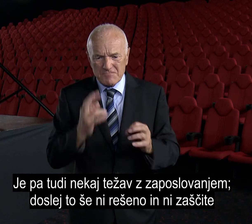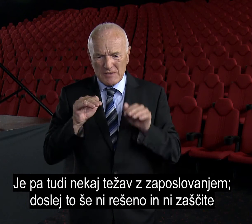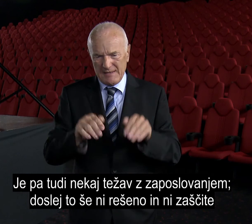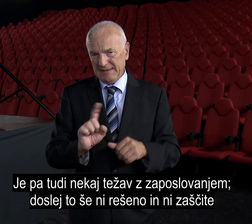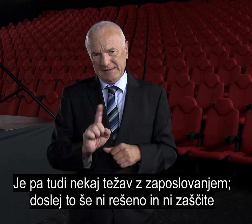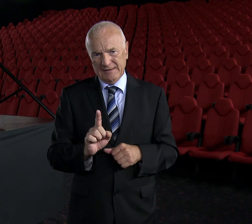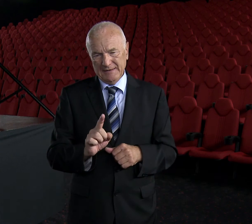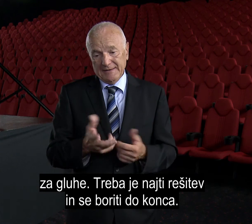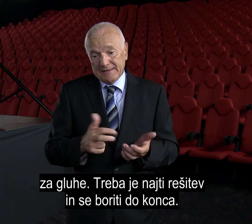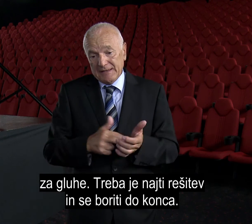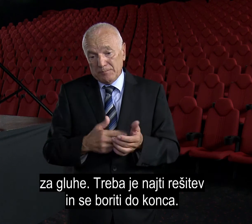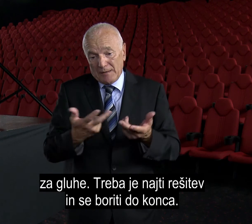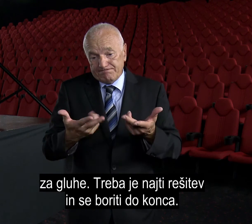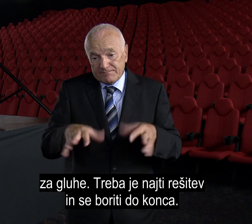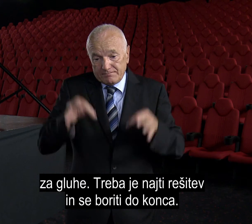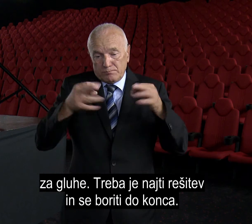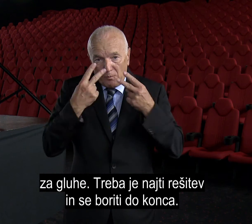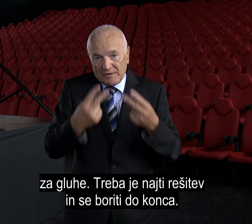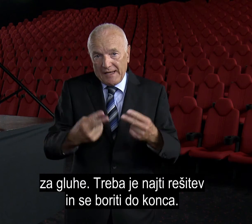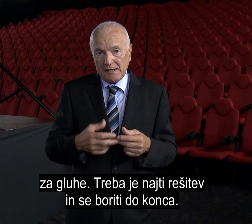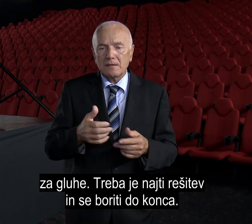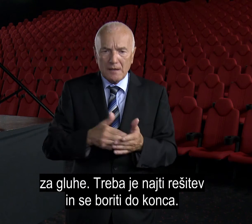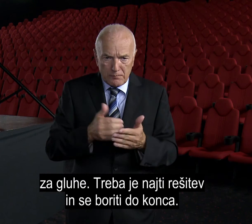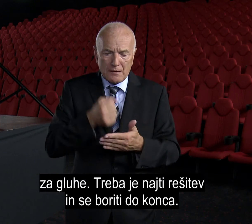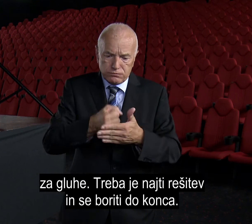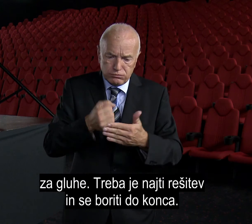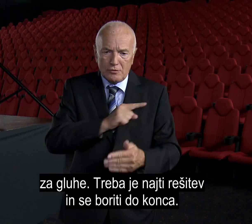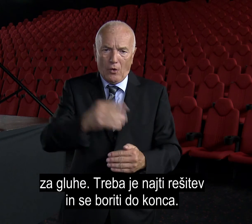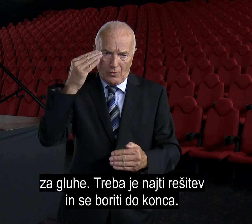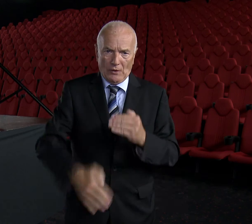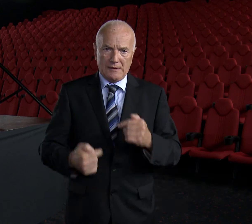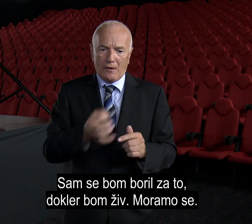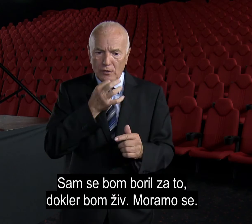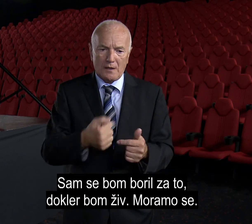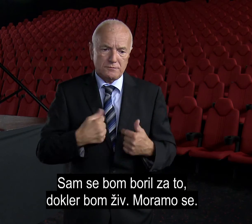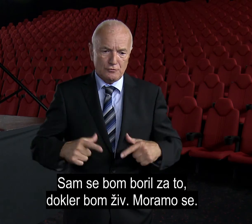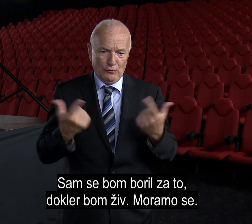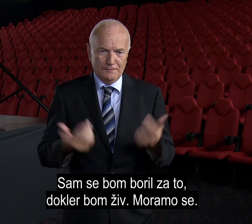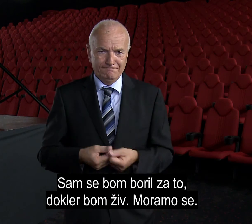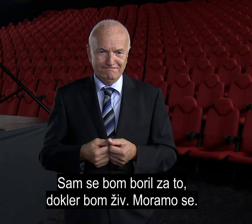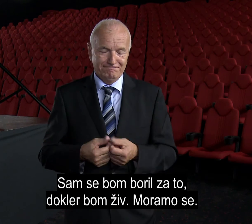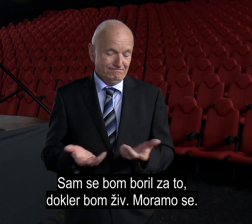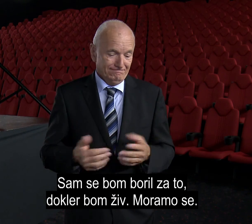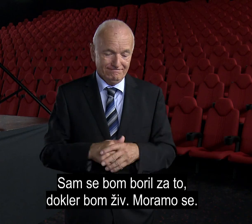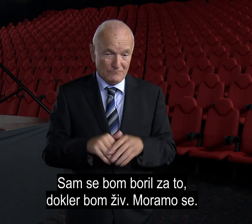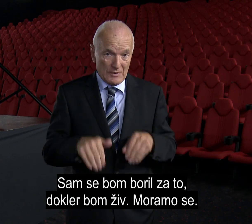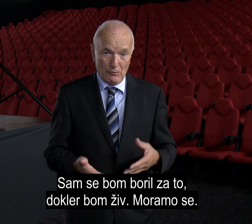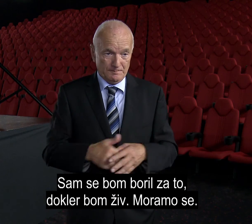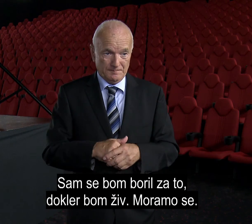sistem stabiliziral. Skratka, da ne bo vedno predmet nekih špekulacij, morebiti celo dnevne politike ali pa še kaj drugega.